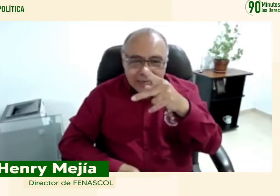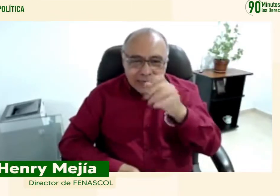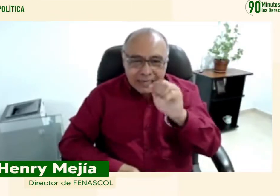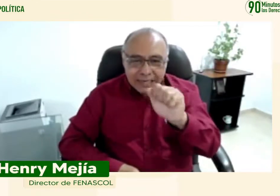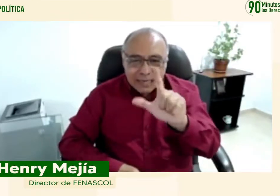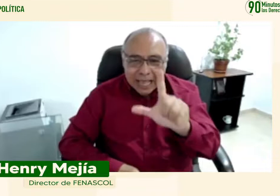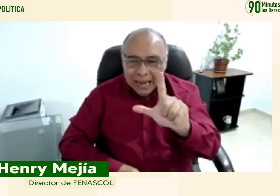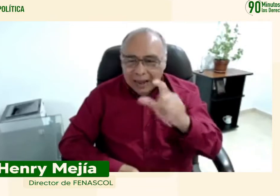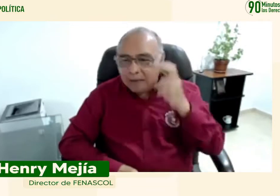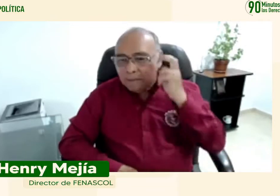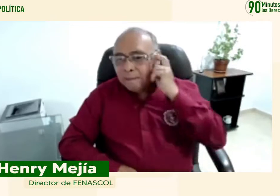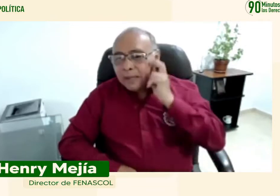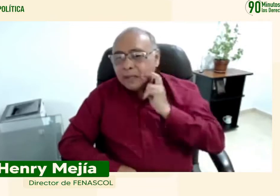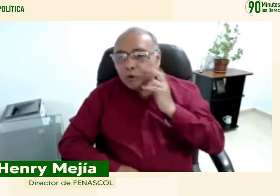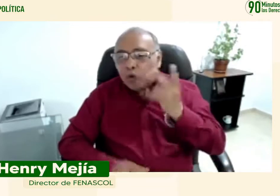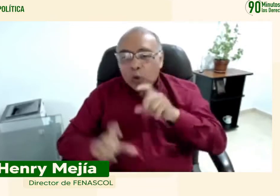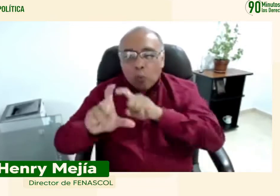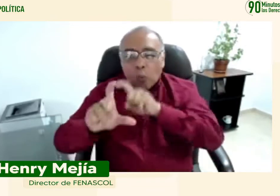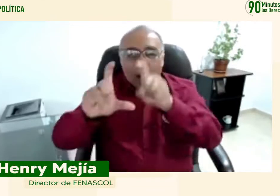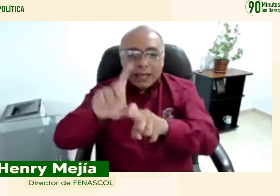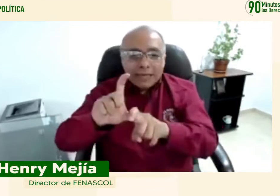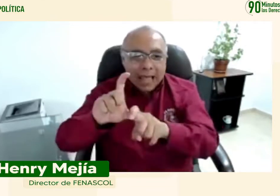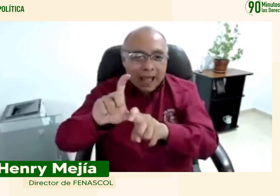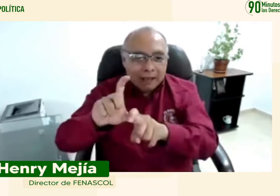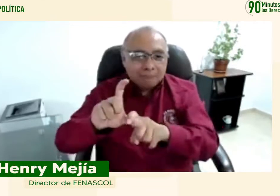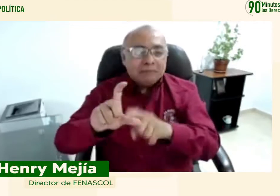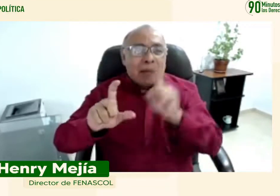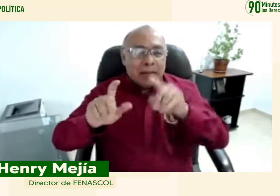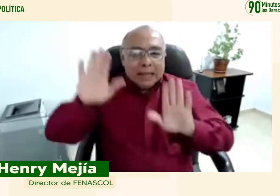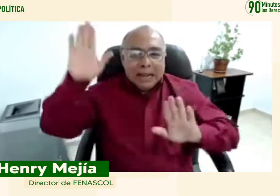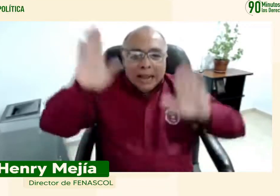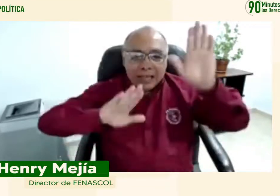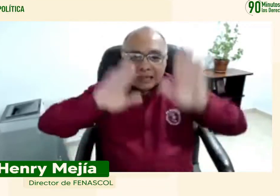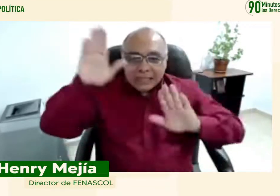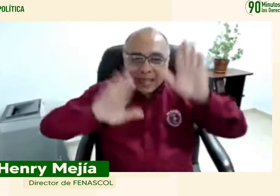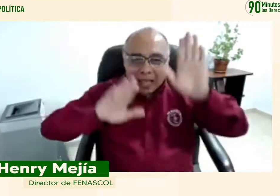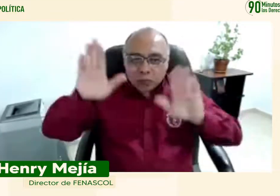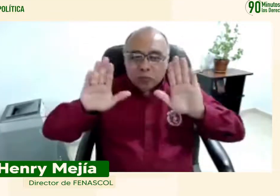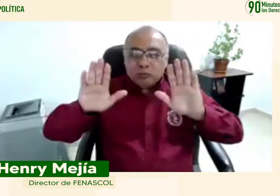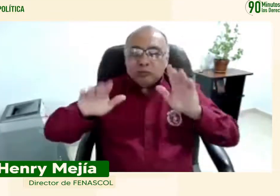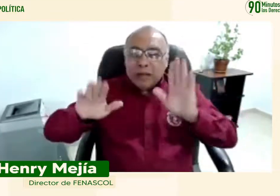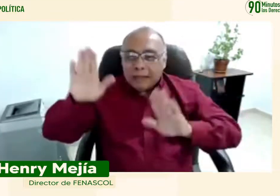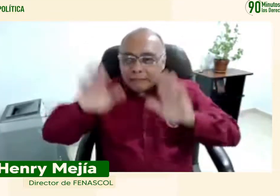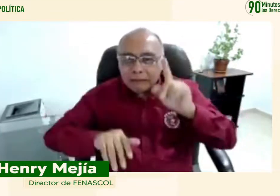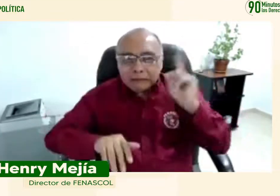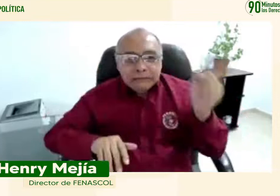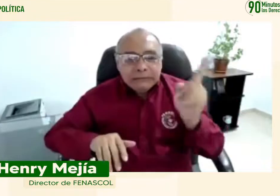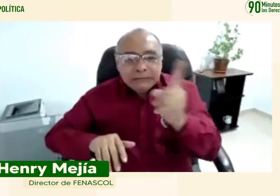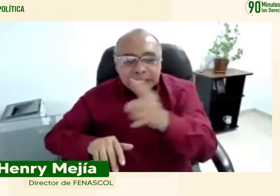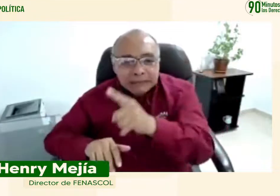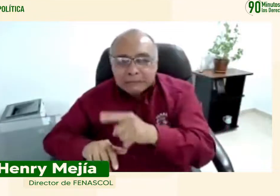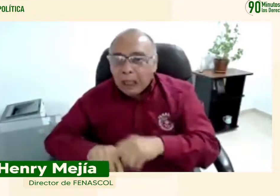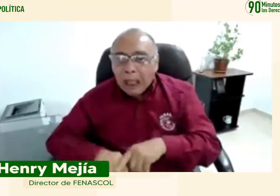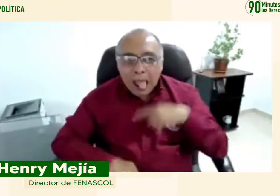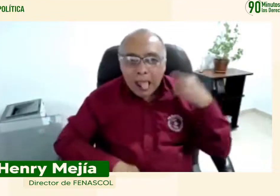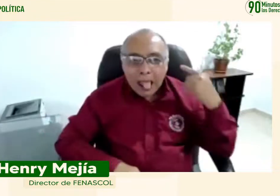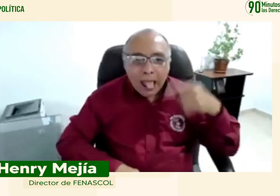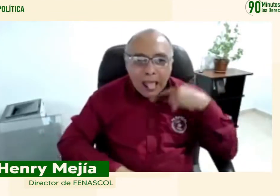si su nombre es michael y es de la guajira y han estado como candidatos en los diferentes